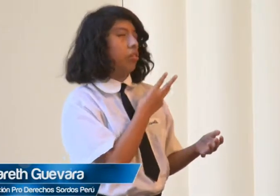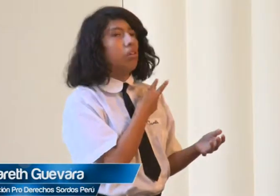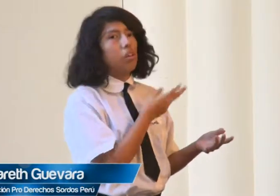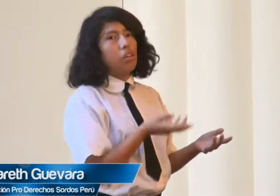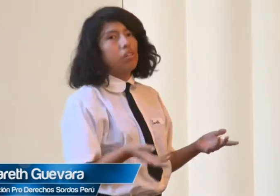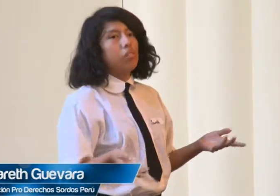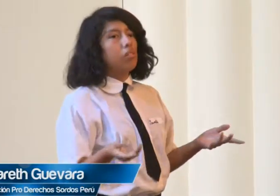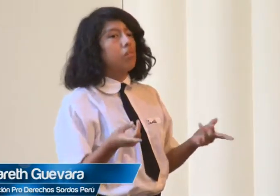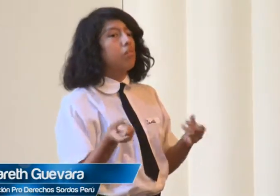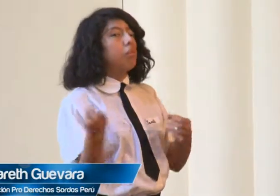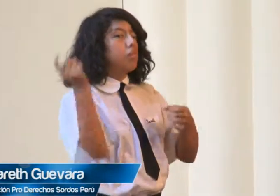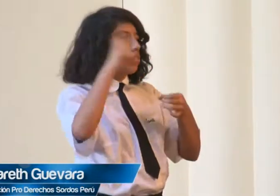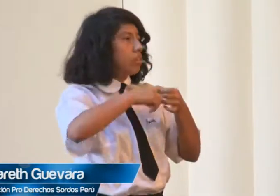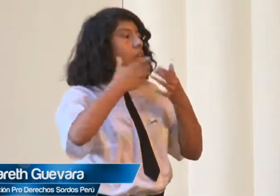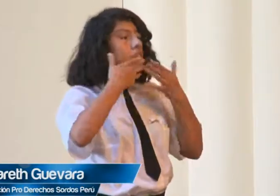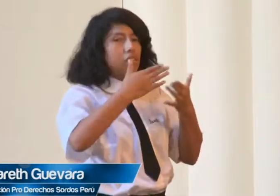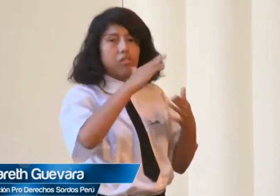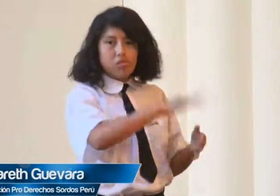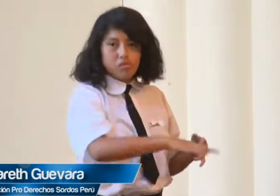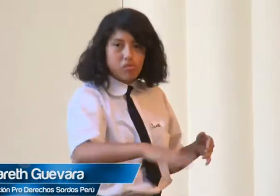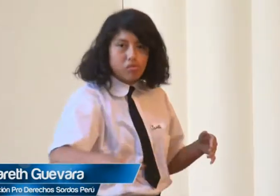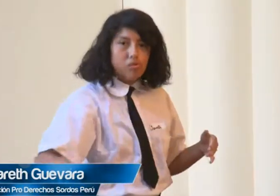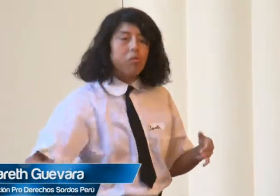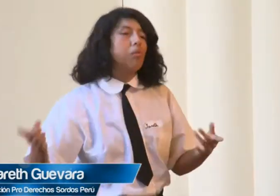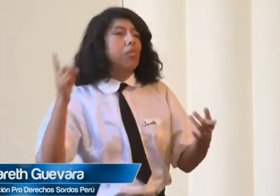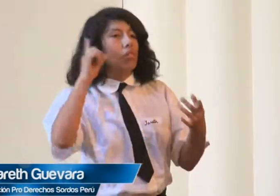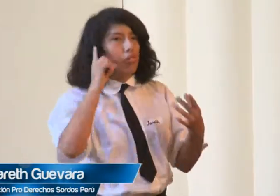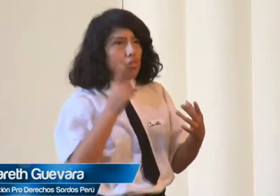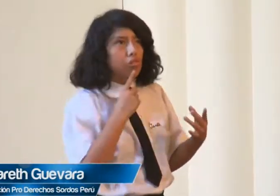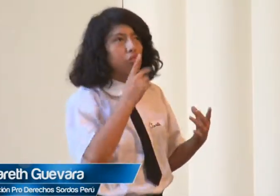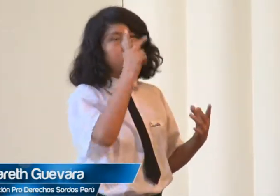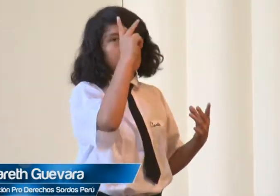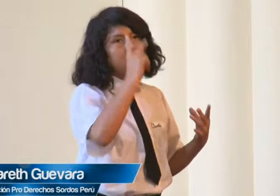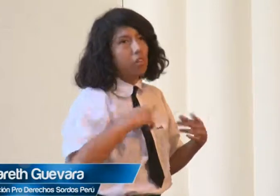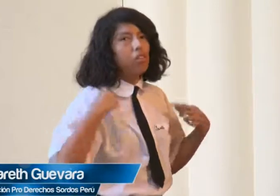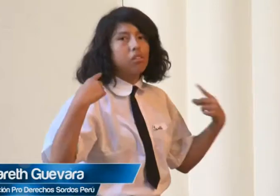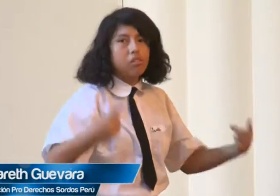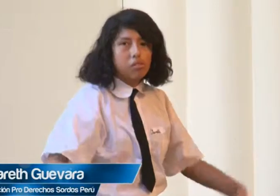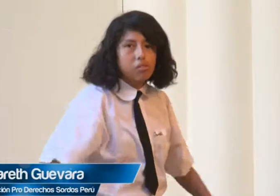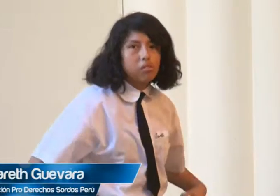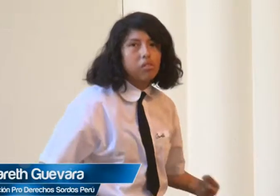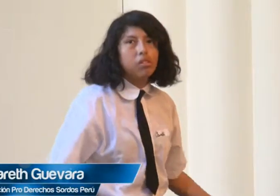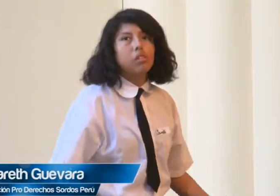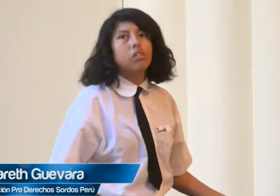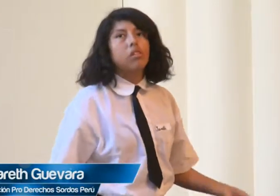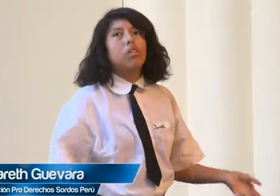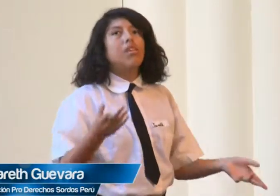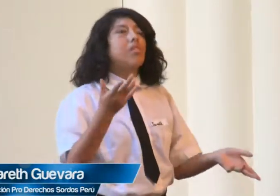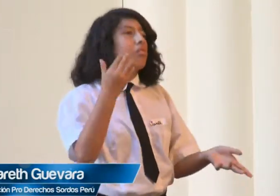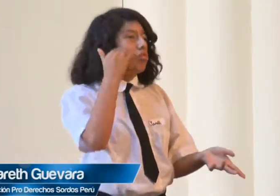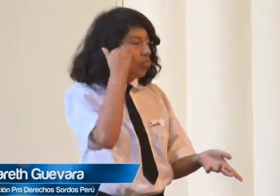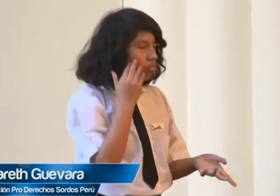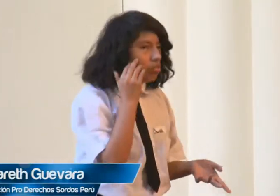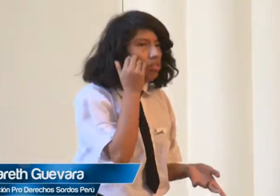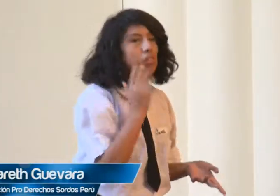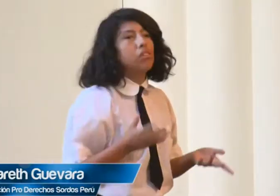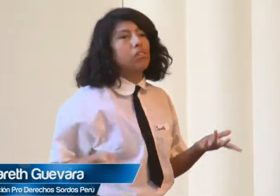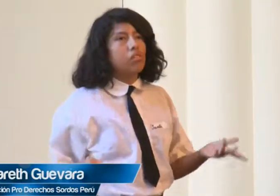grado quería agradecerle a usted alcalde por permitirnos y darnos esta oportunidad a